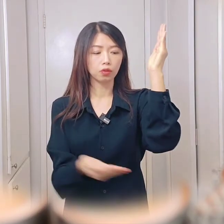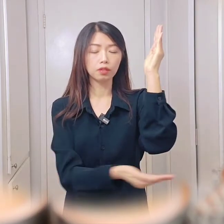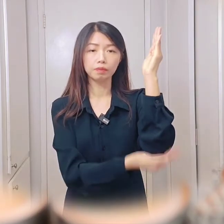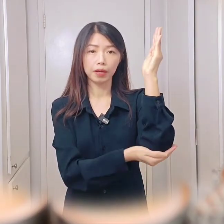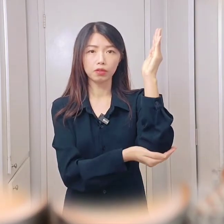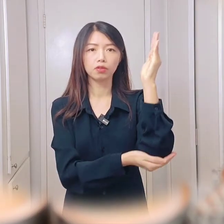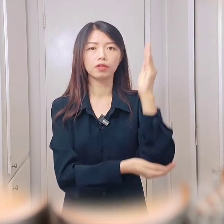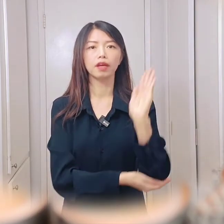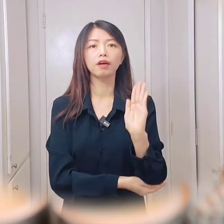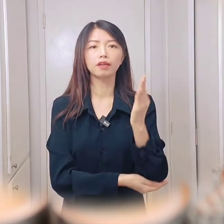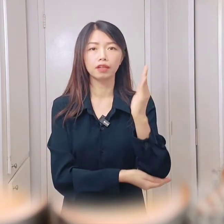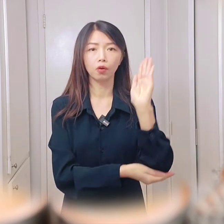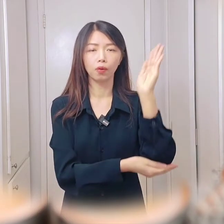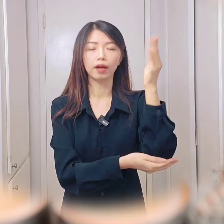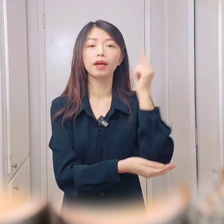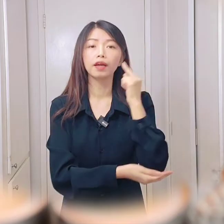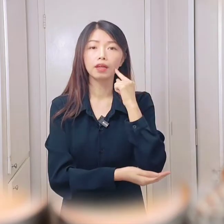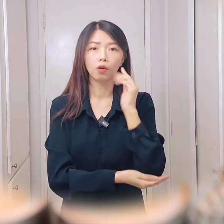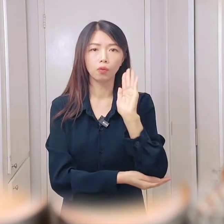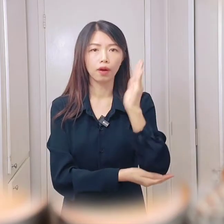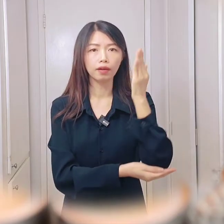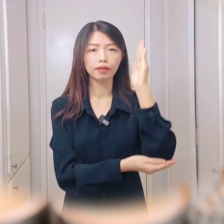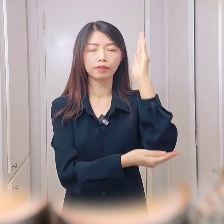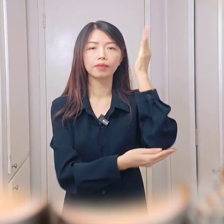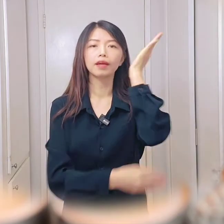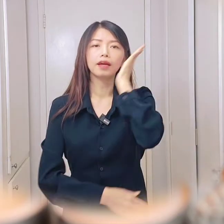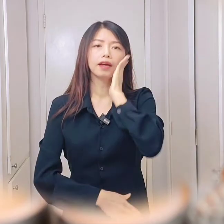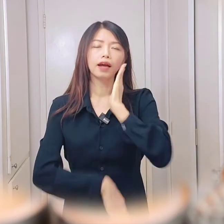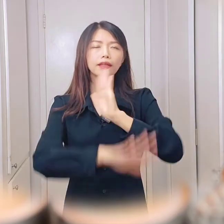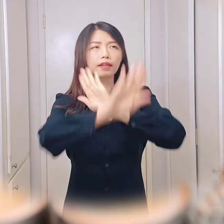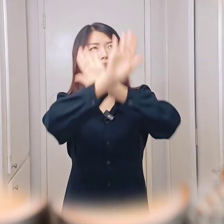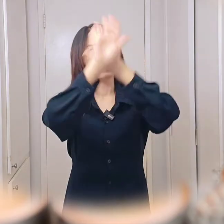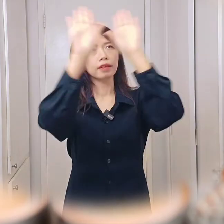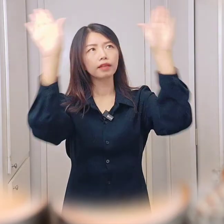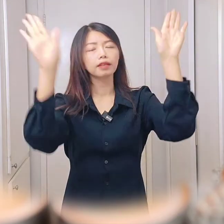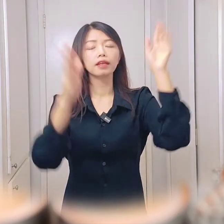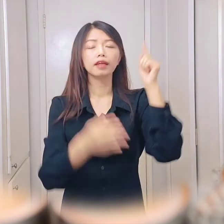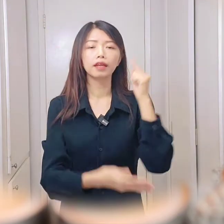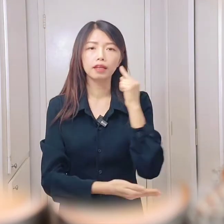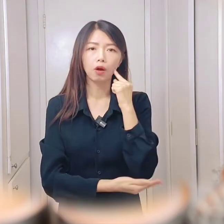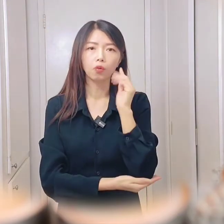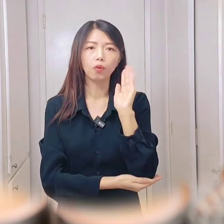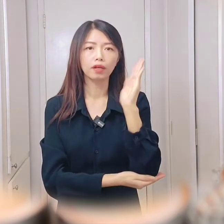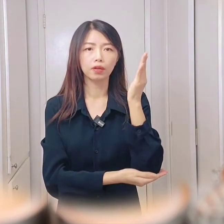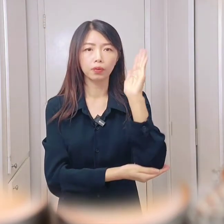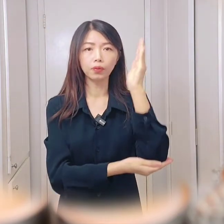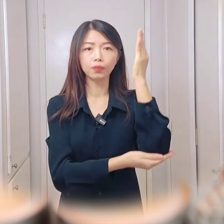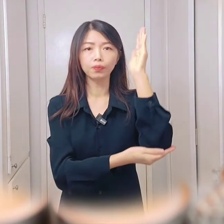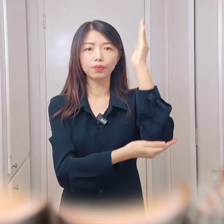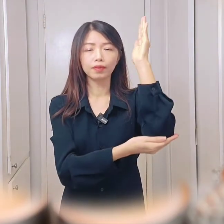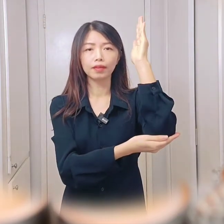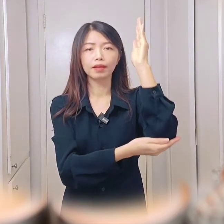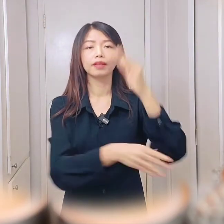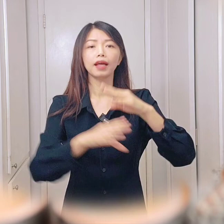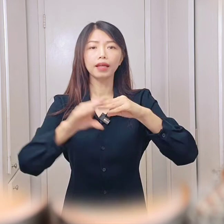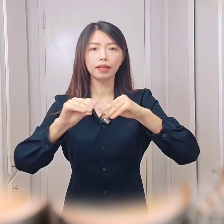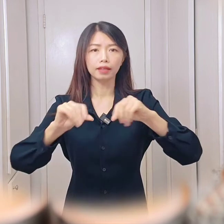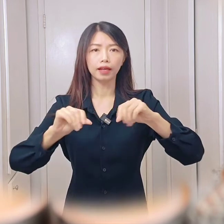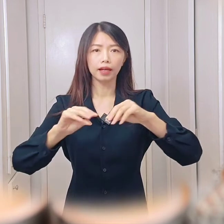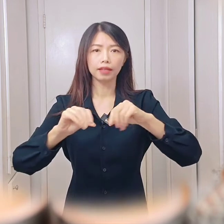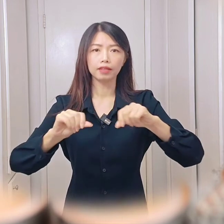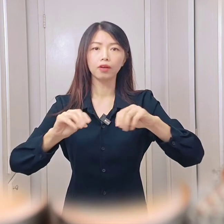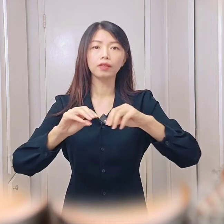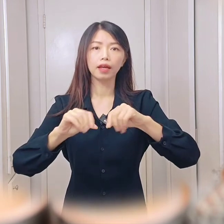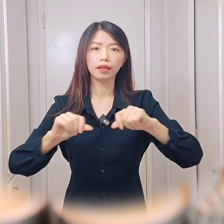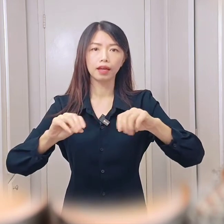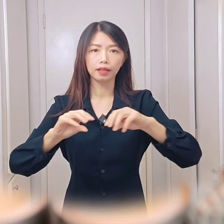다른 손은 받쳐주세요. 영광. 하늘에는 영광이요. 땅에는